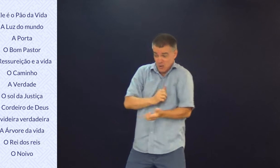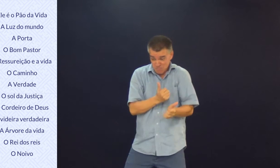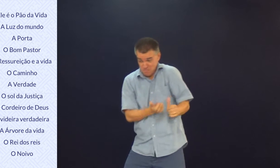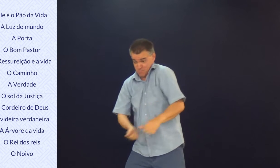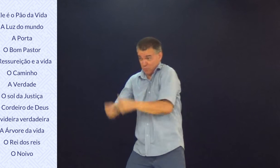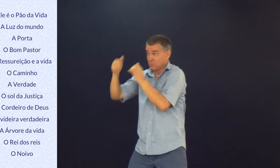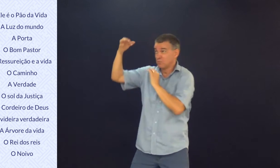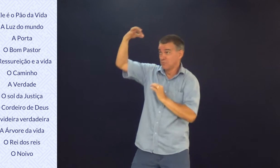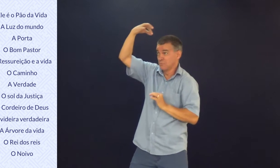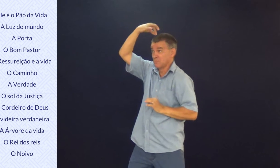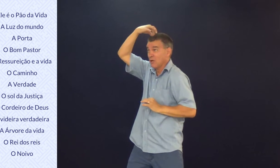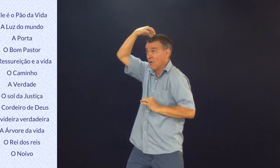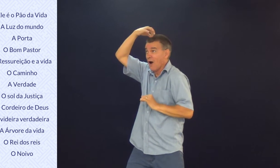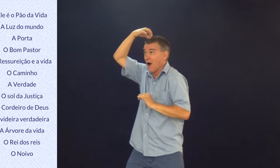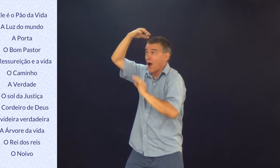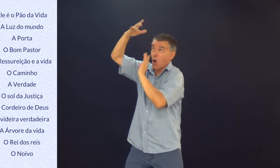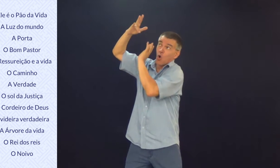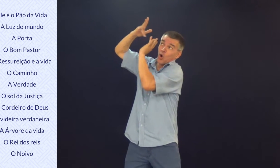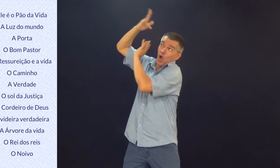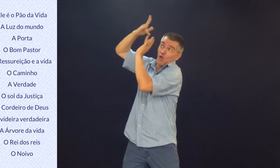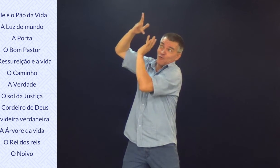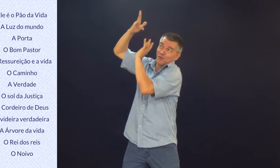acreditam que sendo